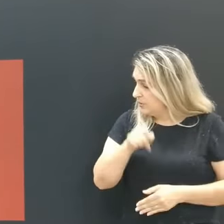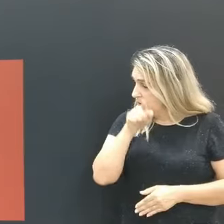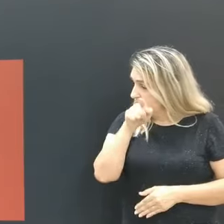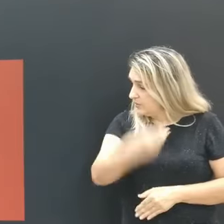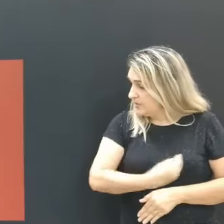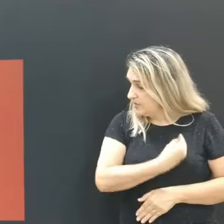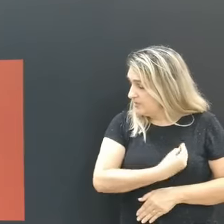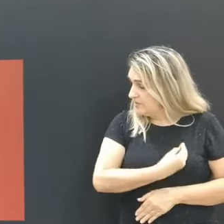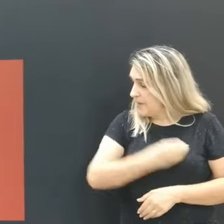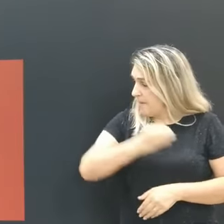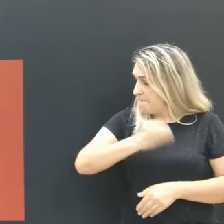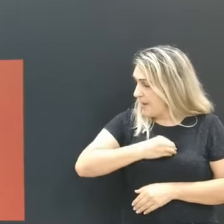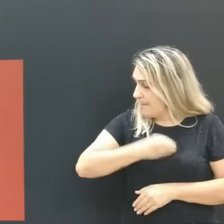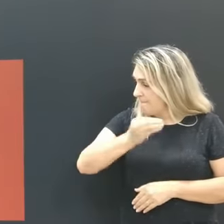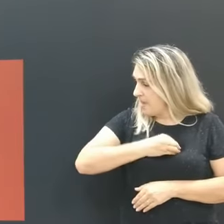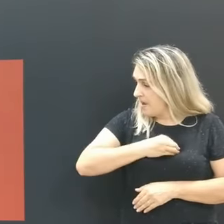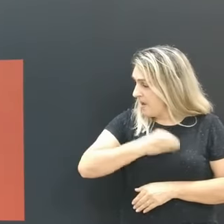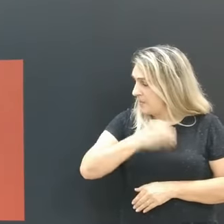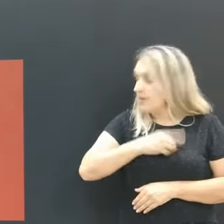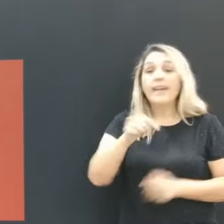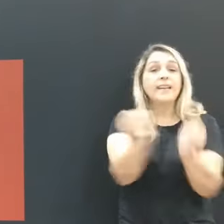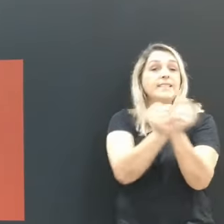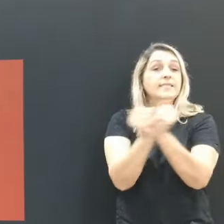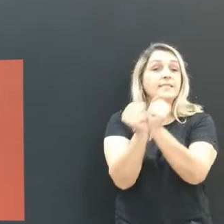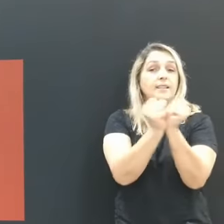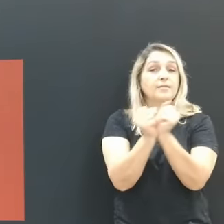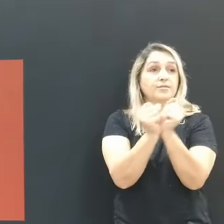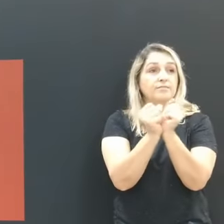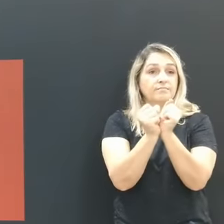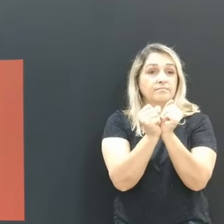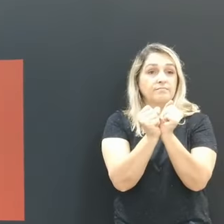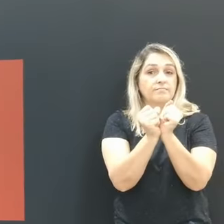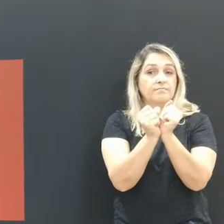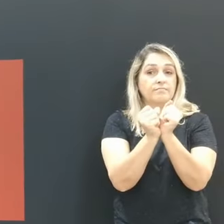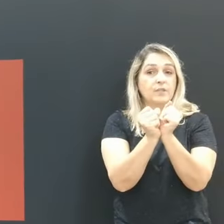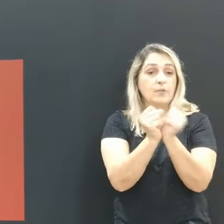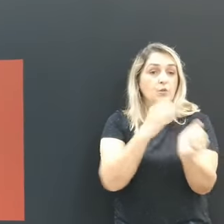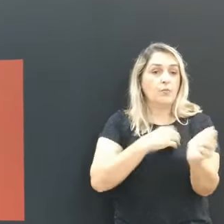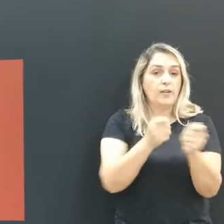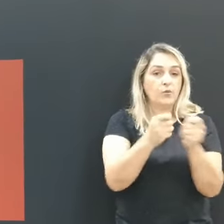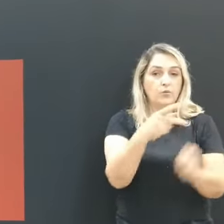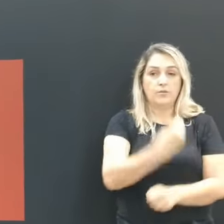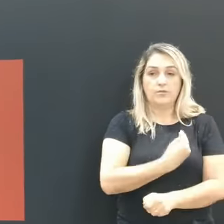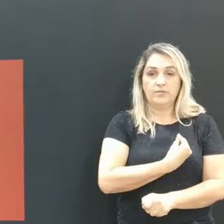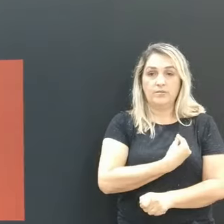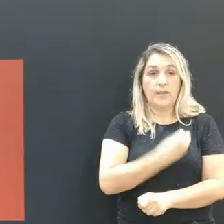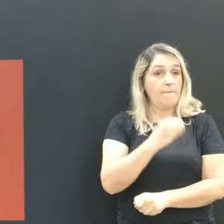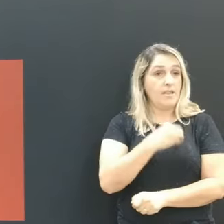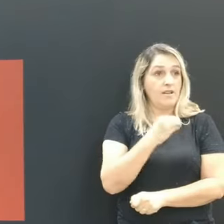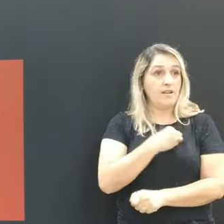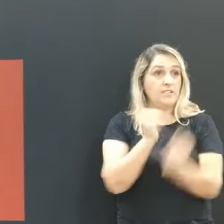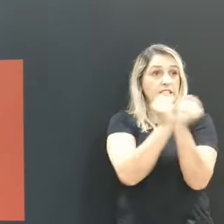vive pecando é escravo do pecado. Né? O